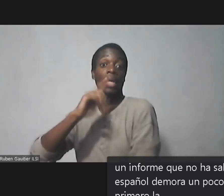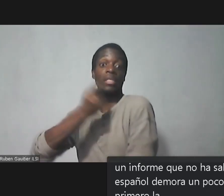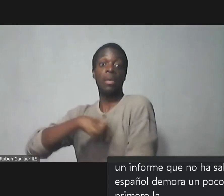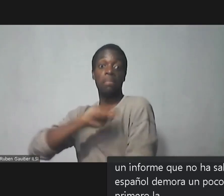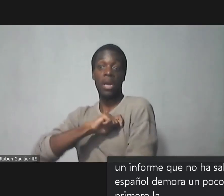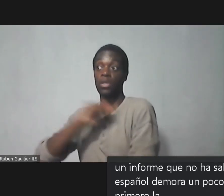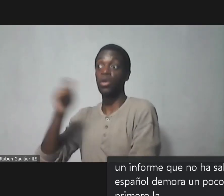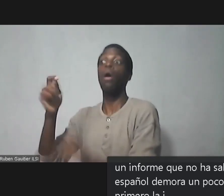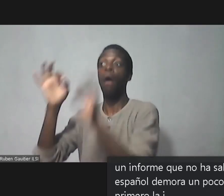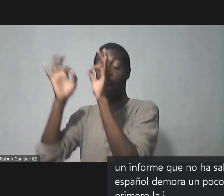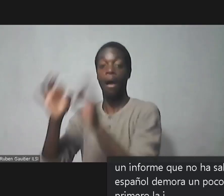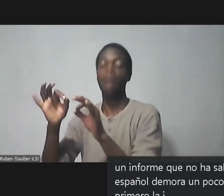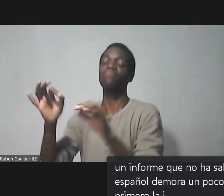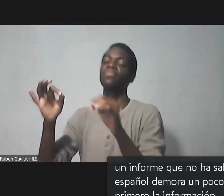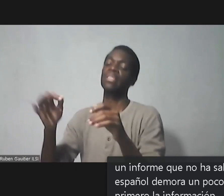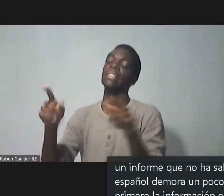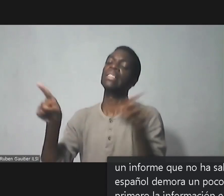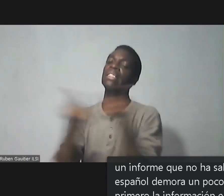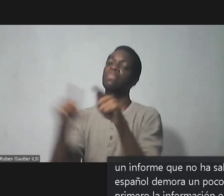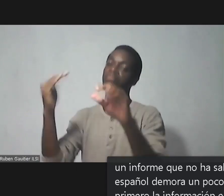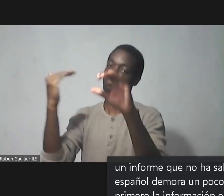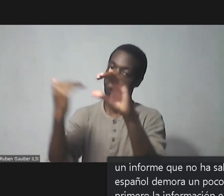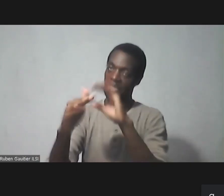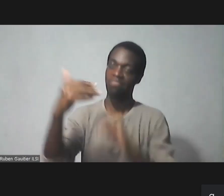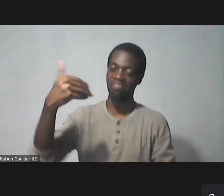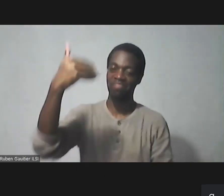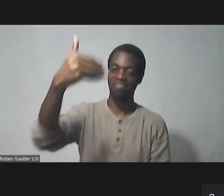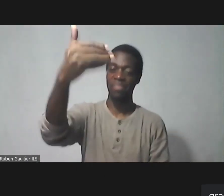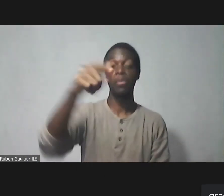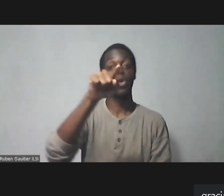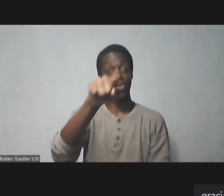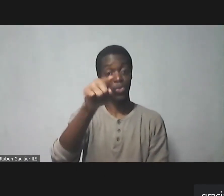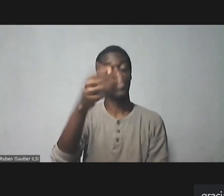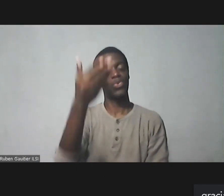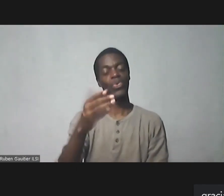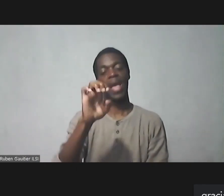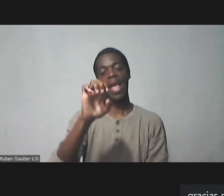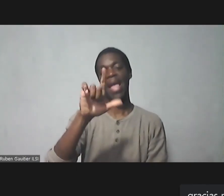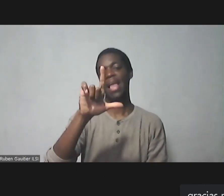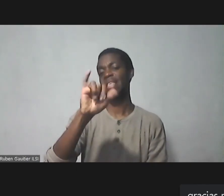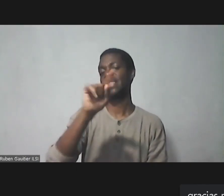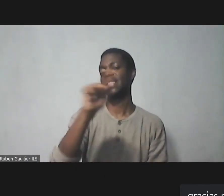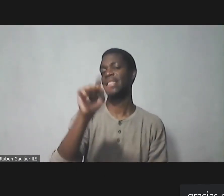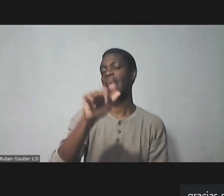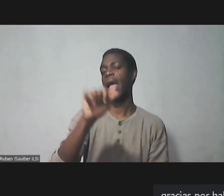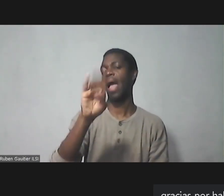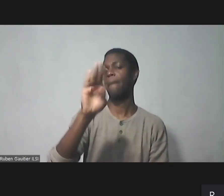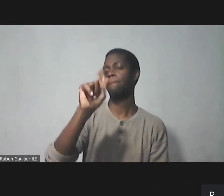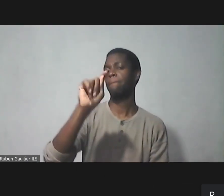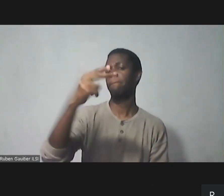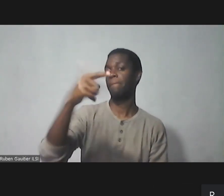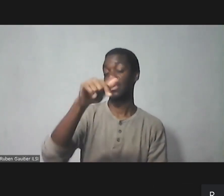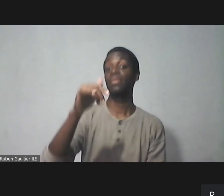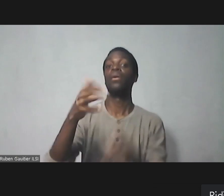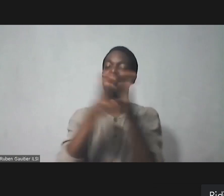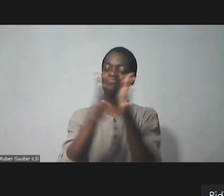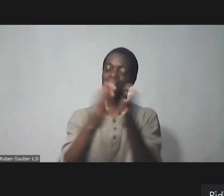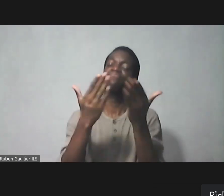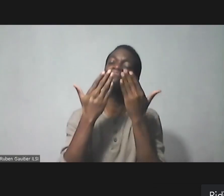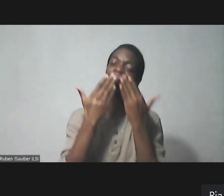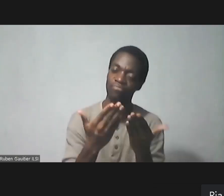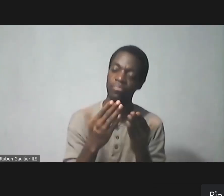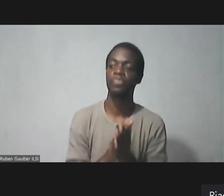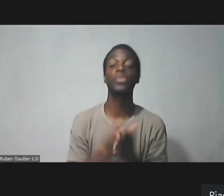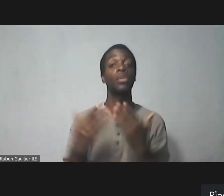por habernos realmente compartido esto, porque realmente solamente quería mencionar que Riadis pudo apoyar con la